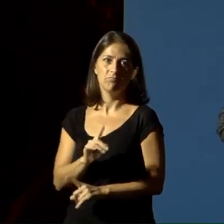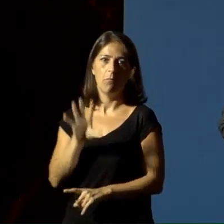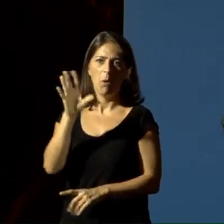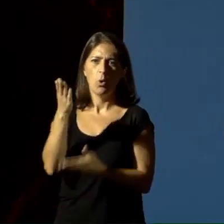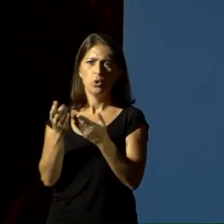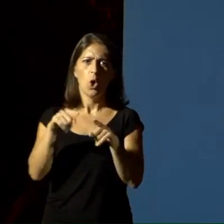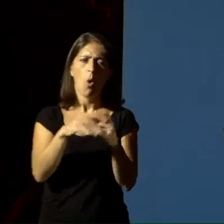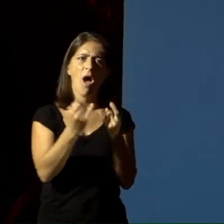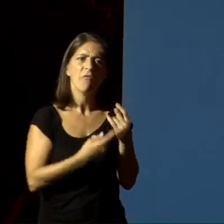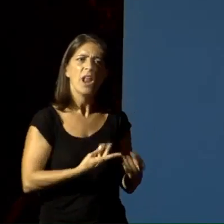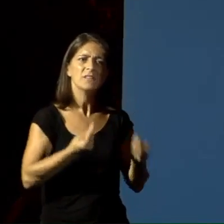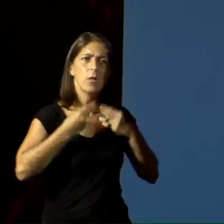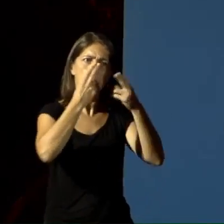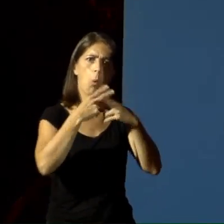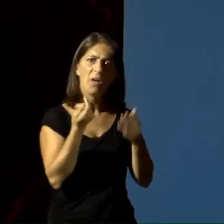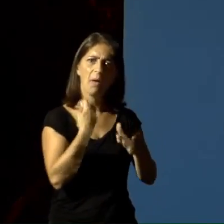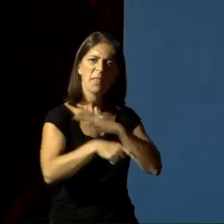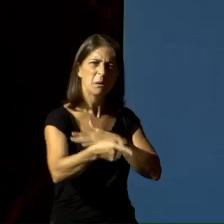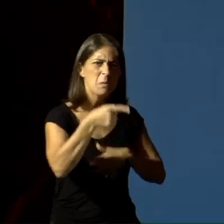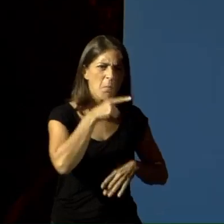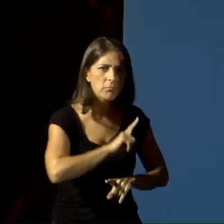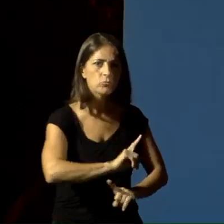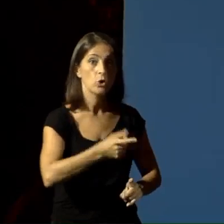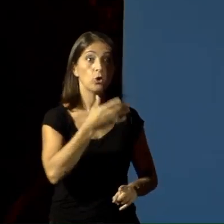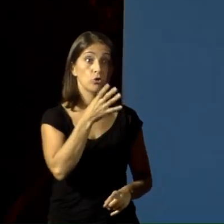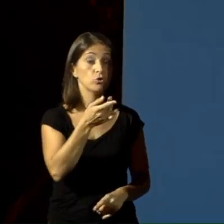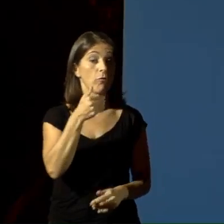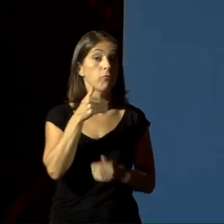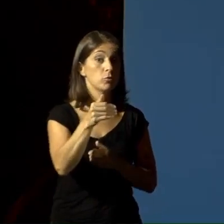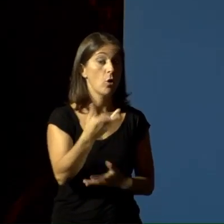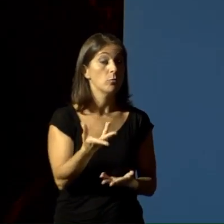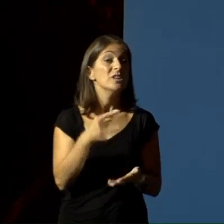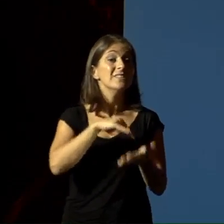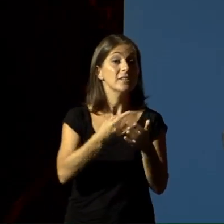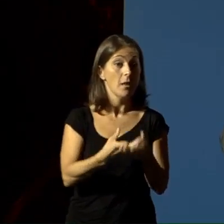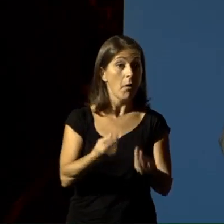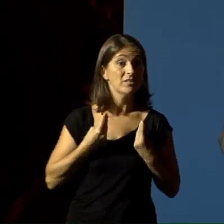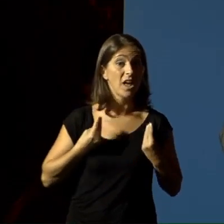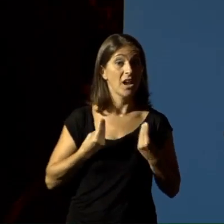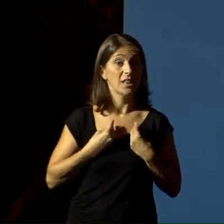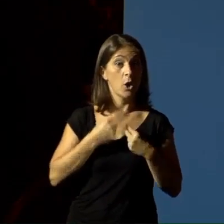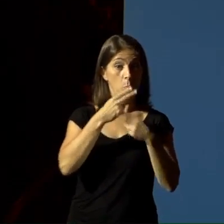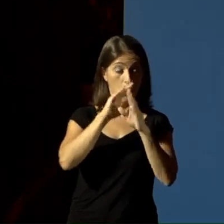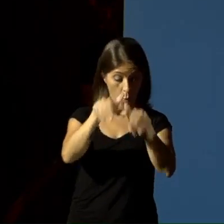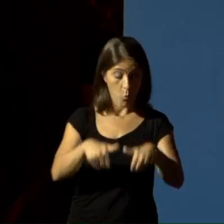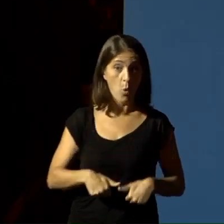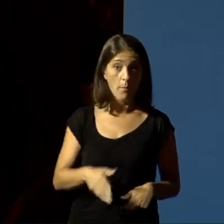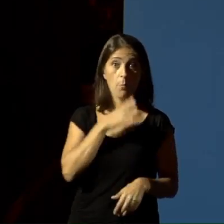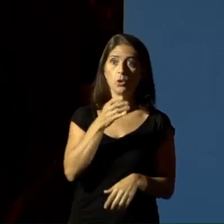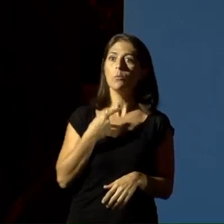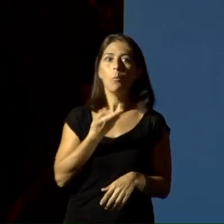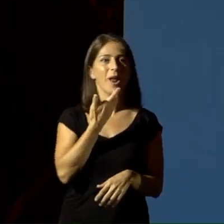malvende a sanidade pública. Por iso recuperaremos para o público ao sistema sanitario, como fixo Davide de